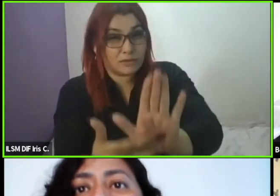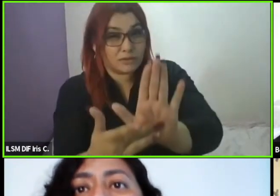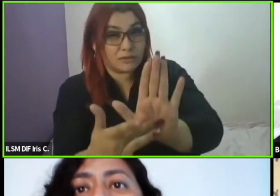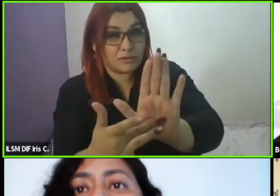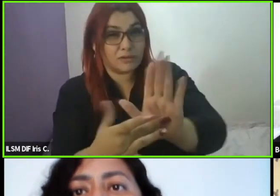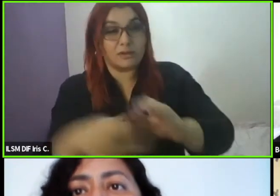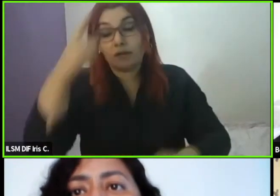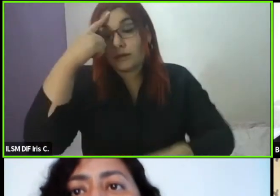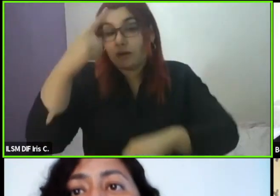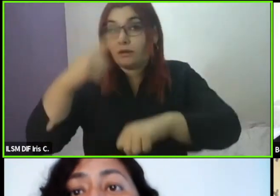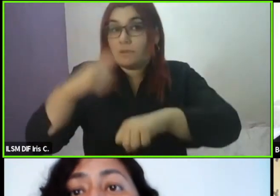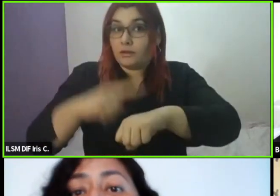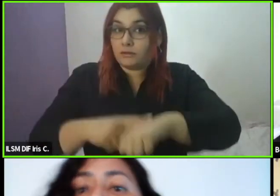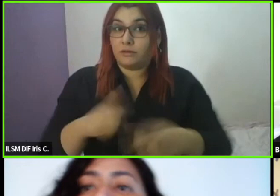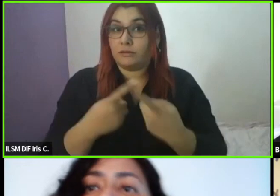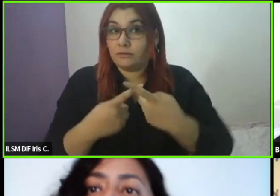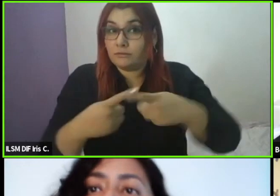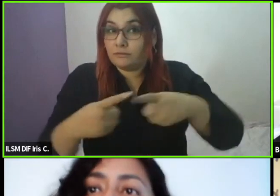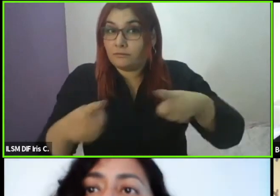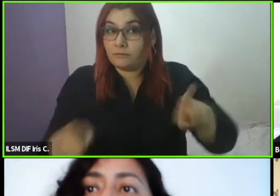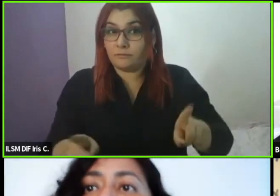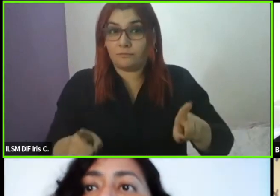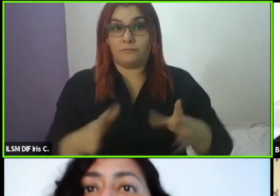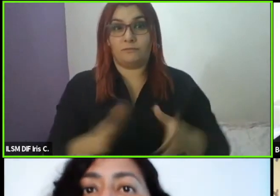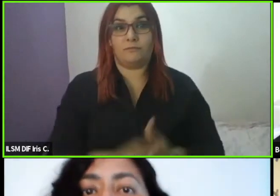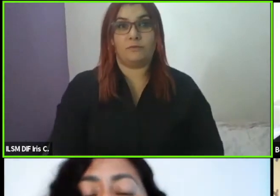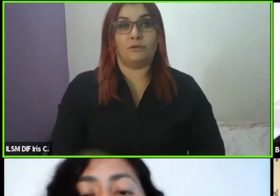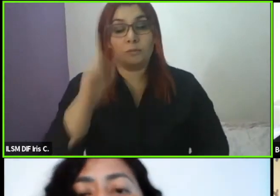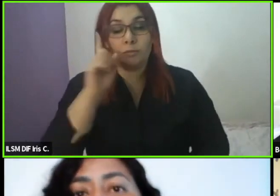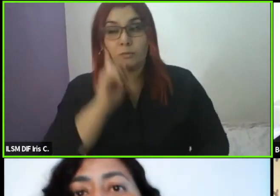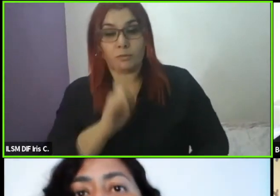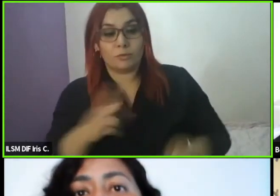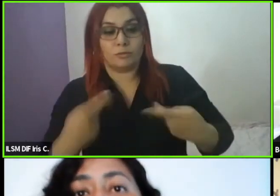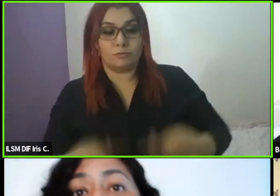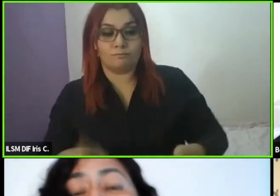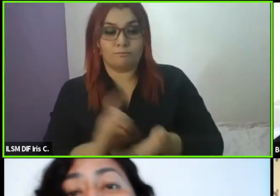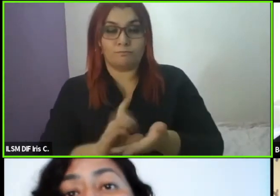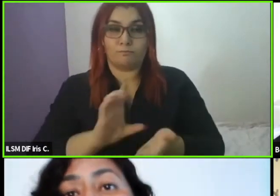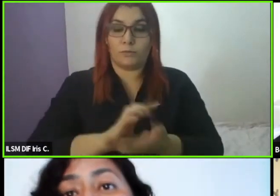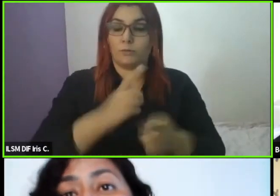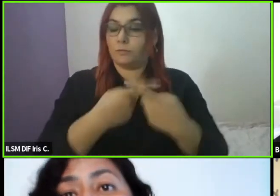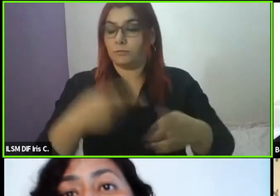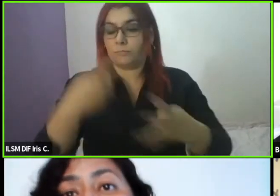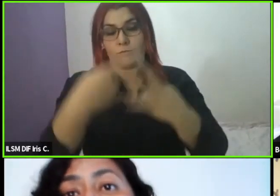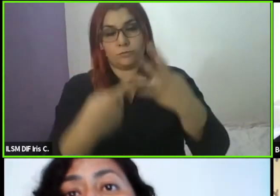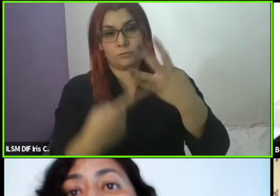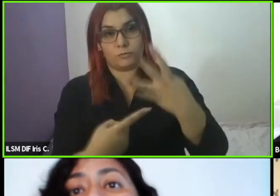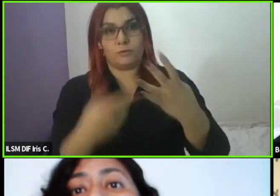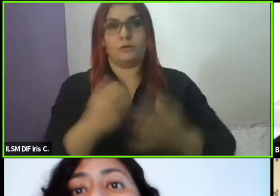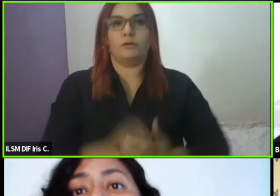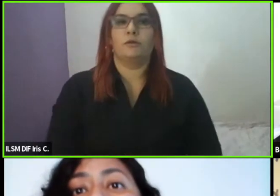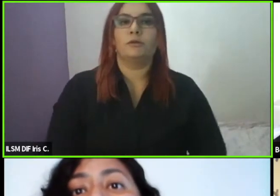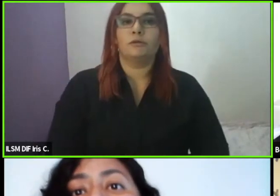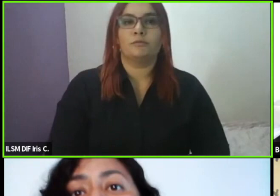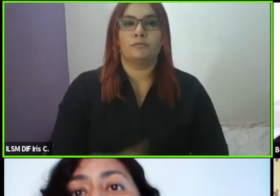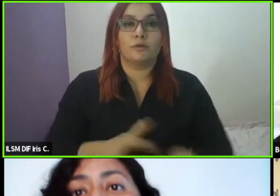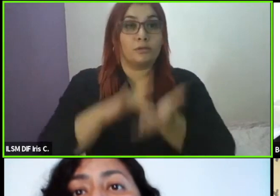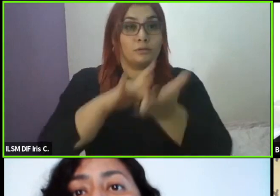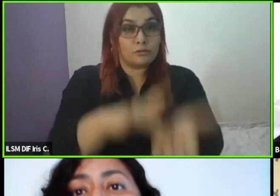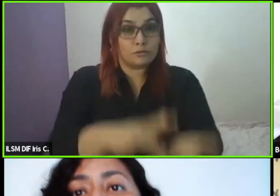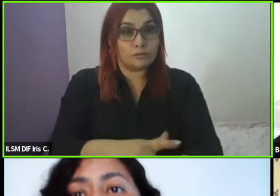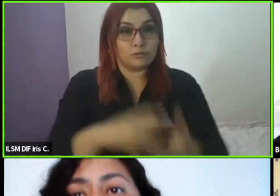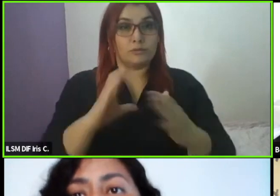paternalistas y capacitistas. Sus inquietudes lo han llevado a participar en el colectivo La Lata y en el